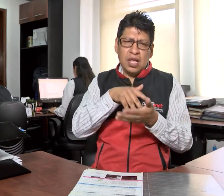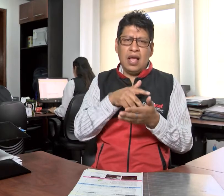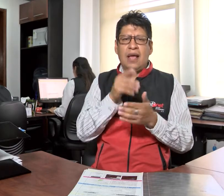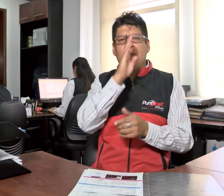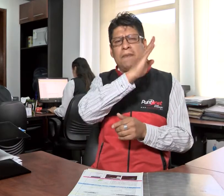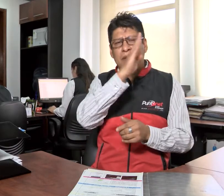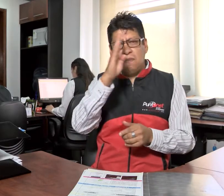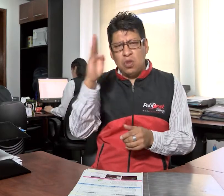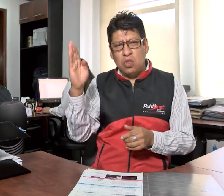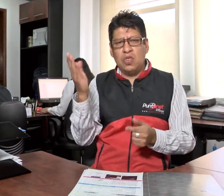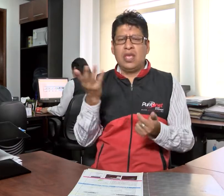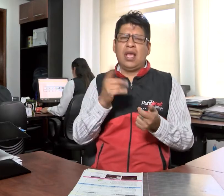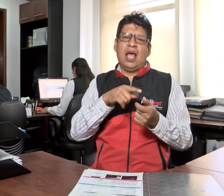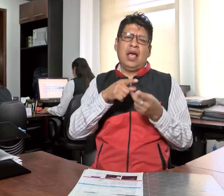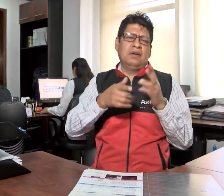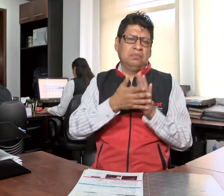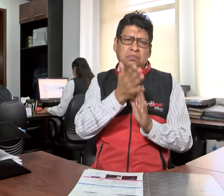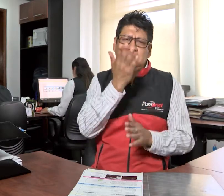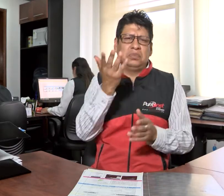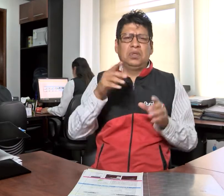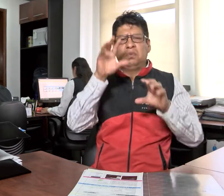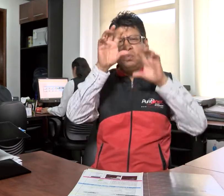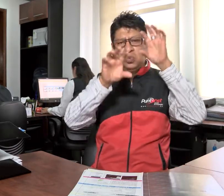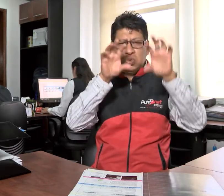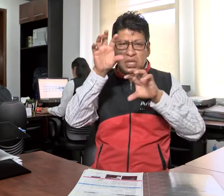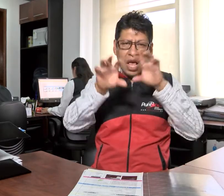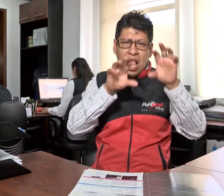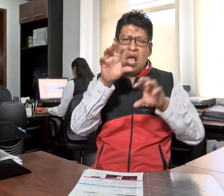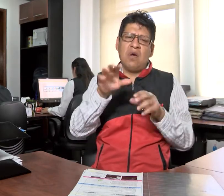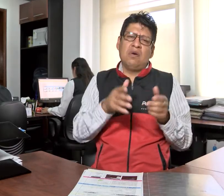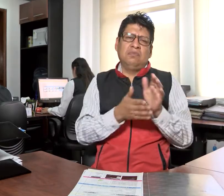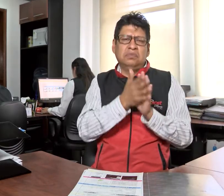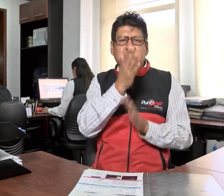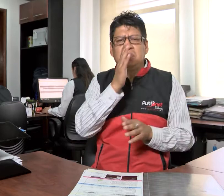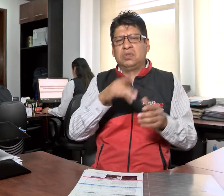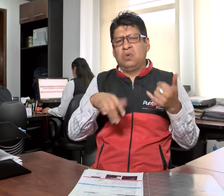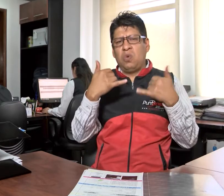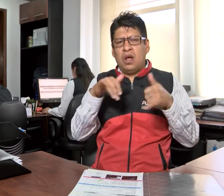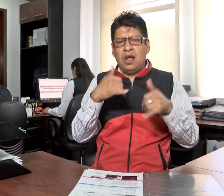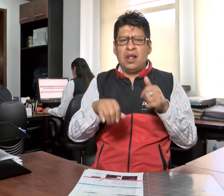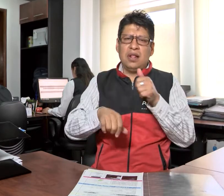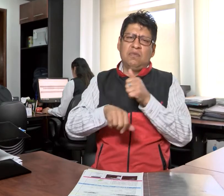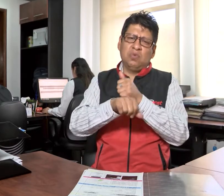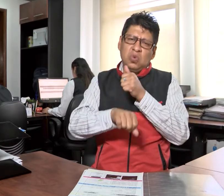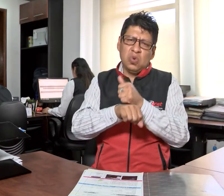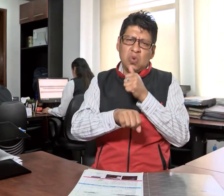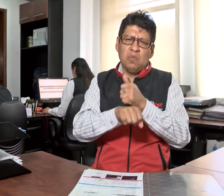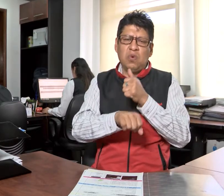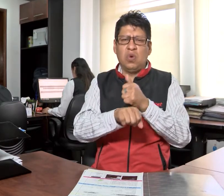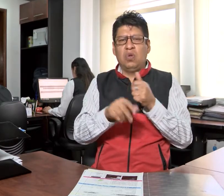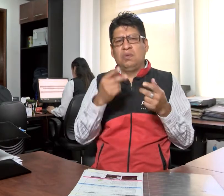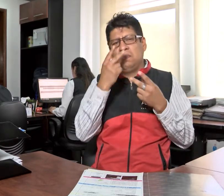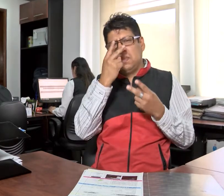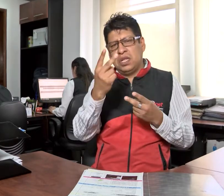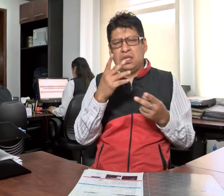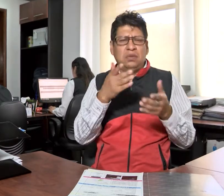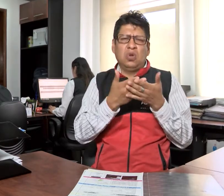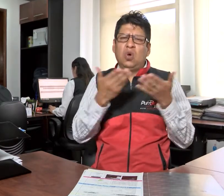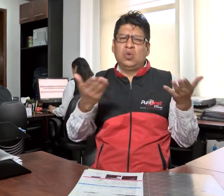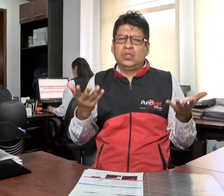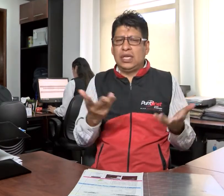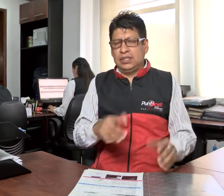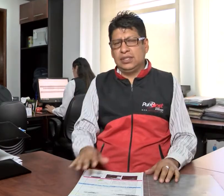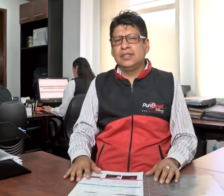veía entre mis compañeros su voluntad de ayudarme me decían vamos a escalar vamos de la biblioteca vamos a jugar